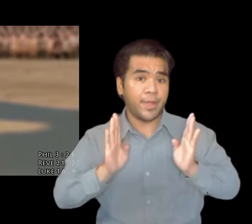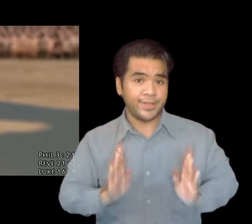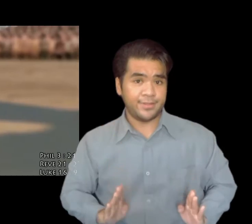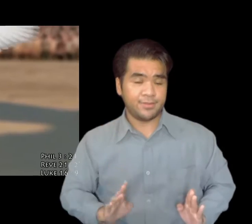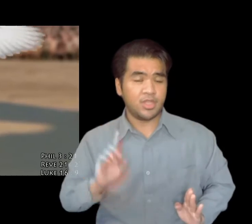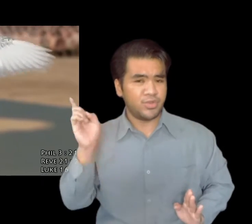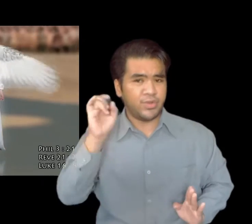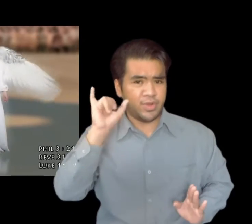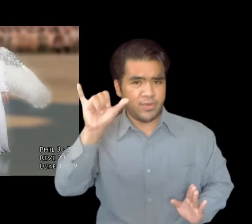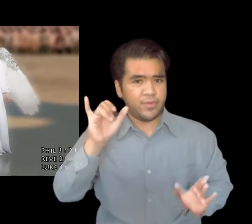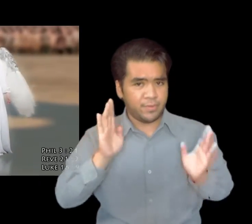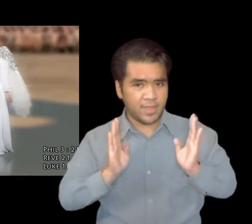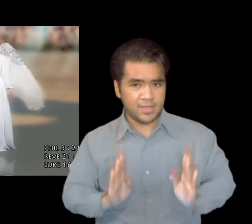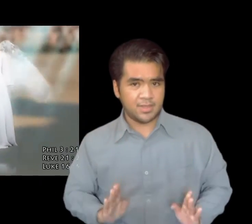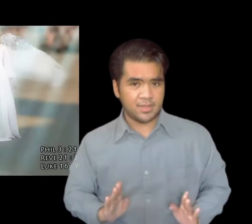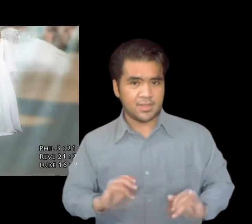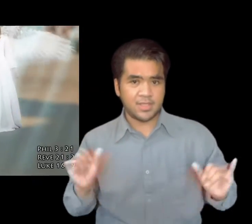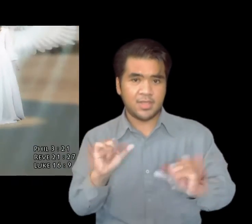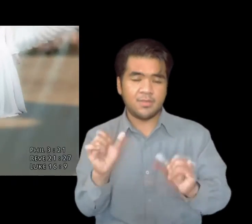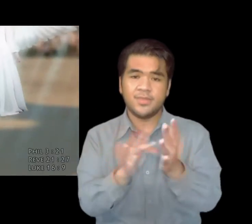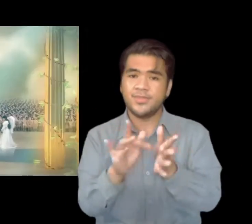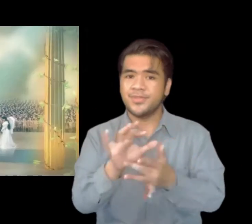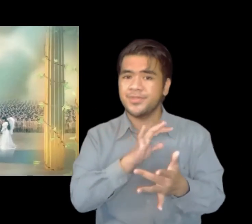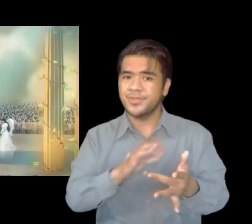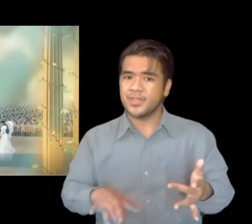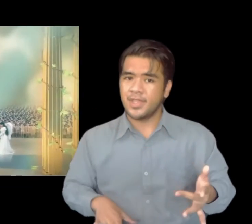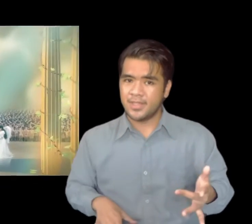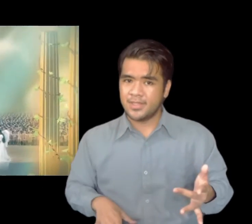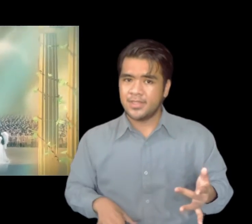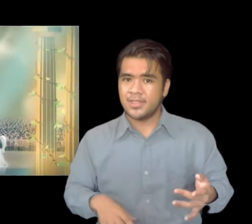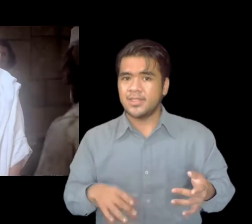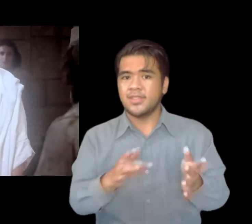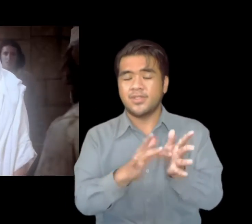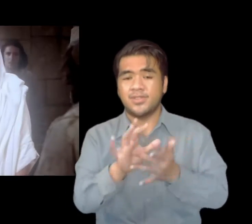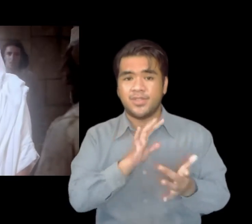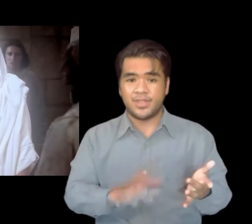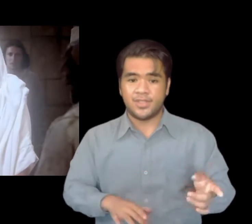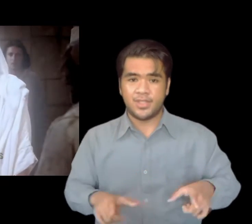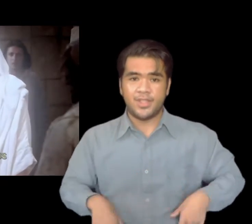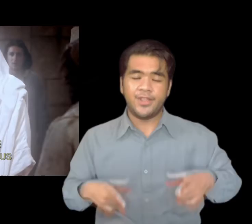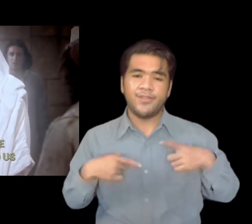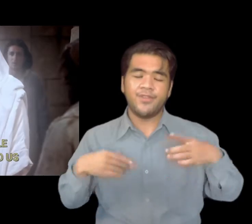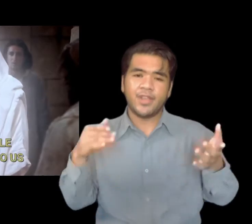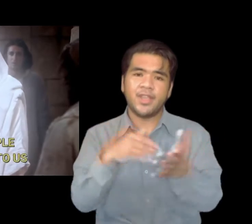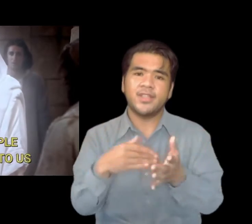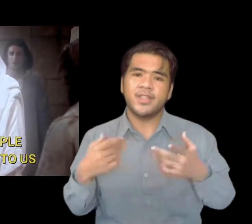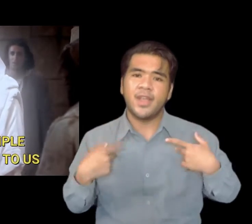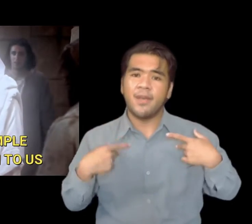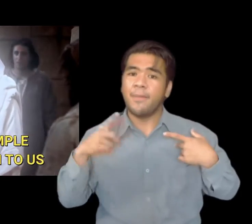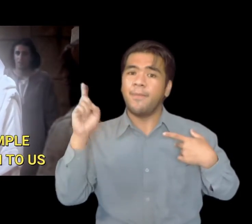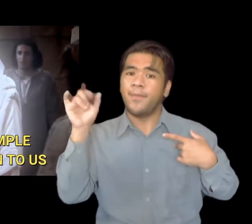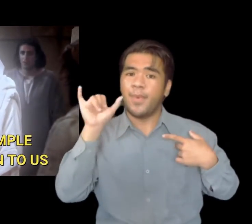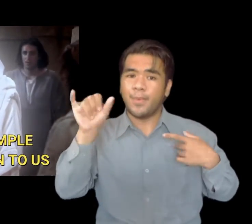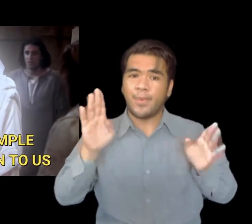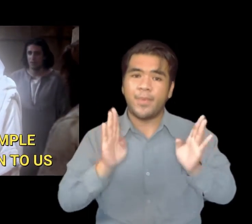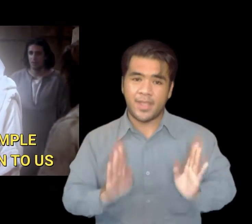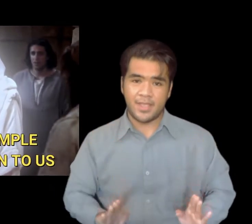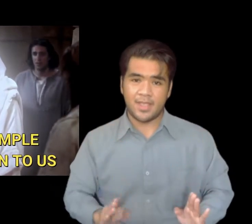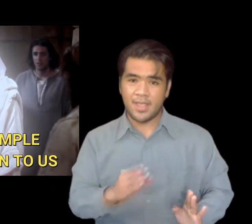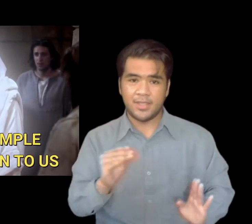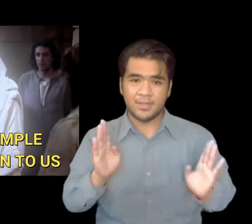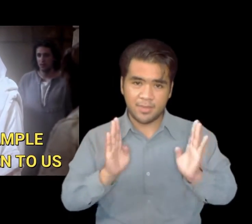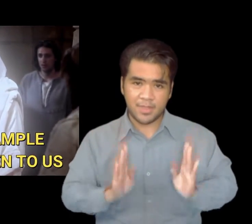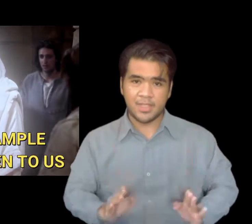hinirang ay bibigyan ng mga maluwalhati o immortal na katawan. Tulad ng katawan ng ating Panginoong Hesus noong siya ay